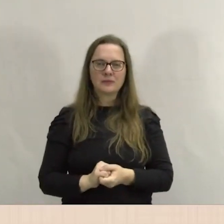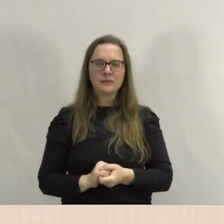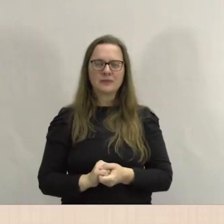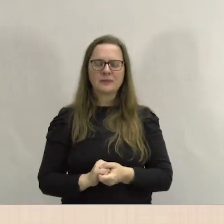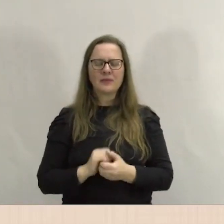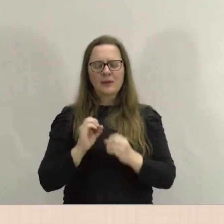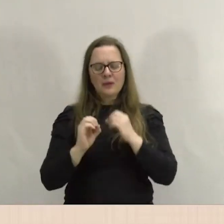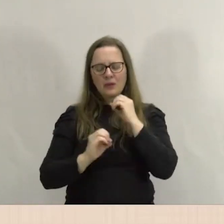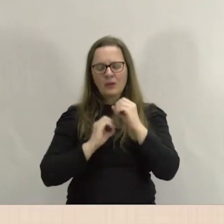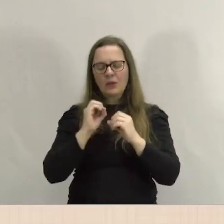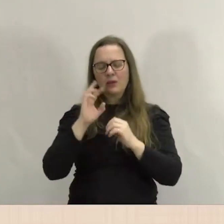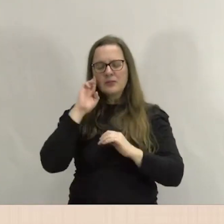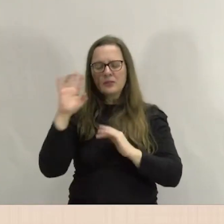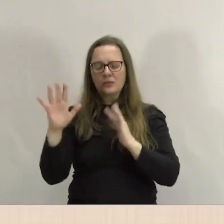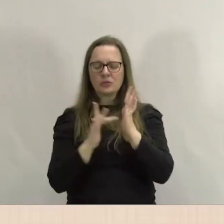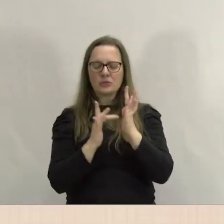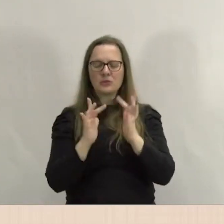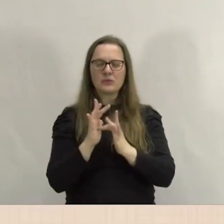Ó Senhor Jesus.